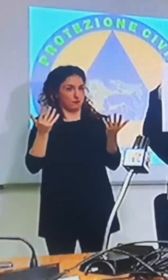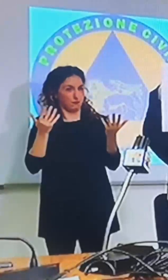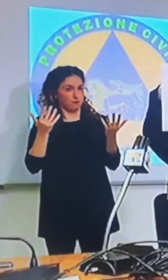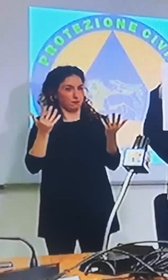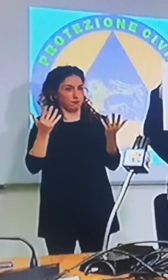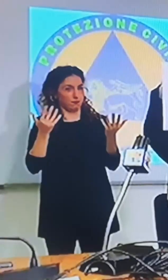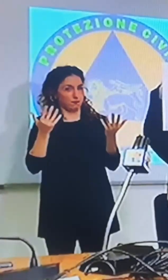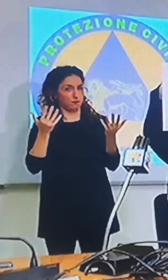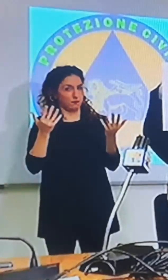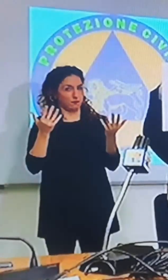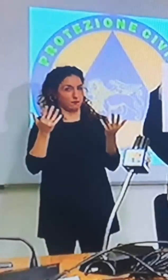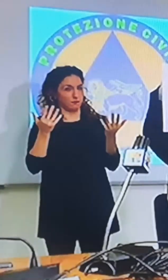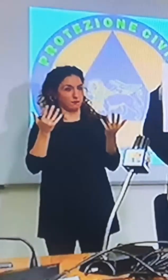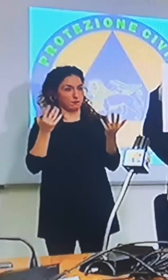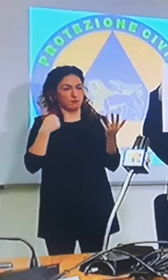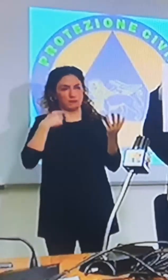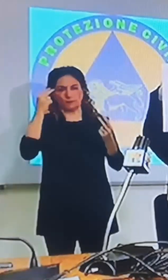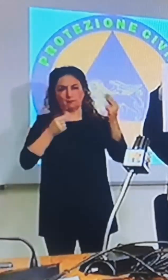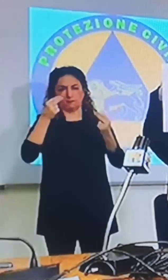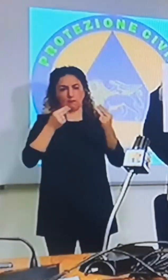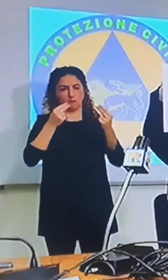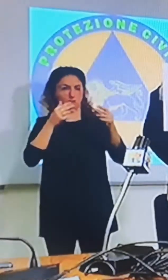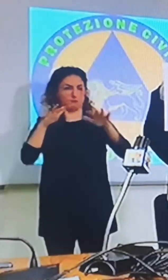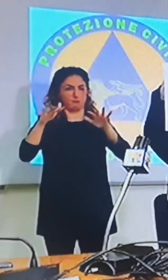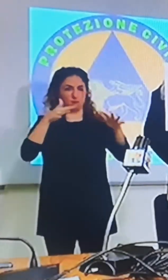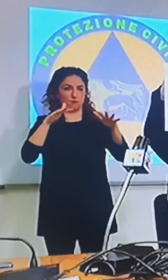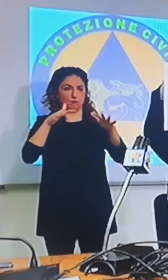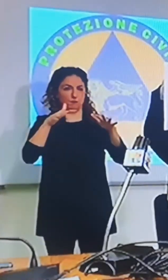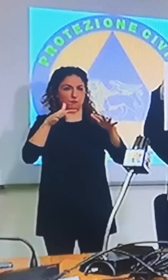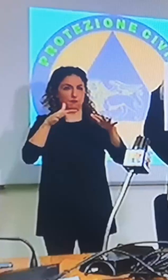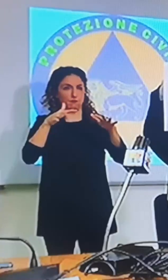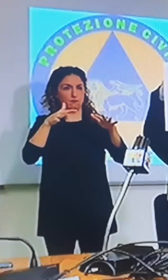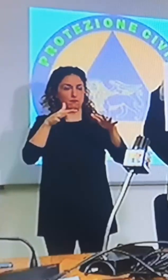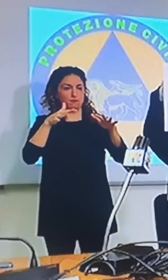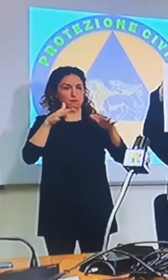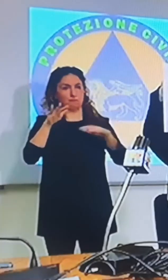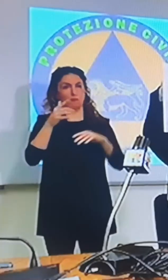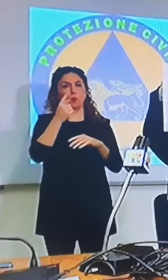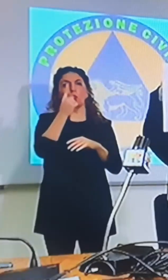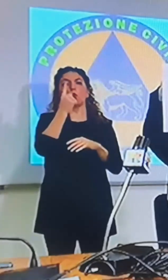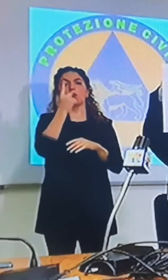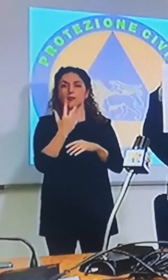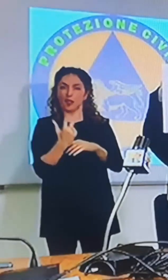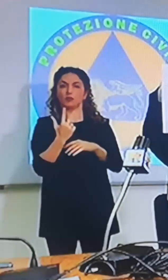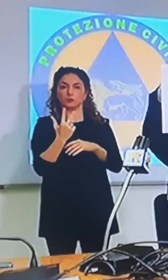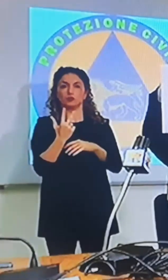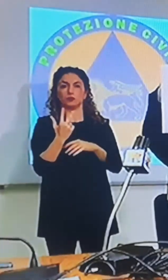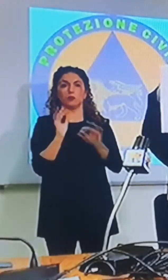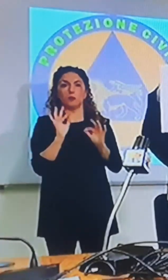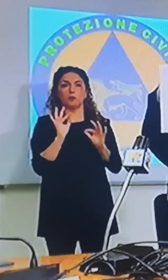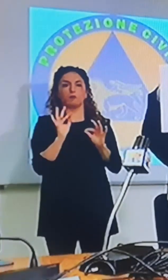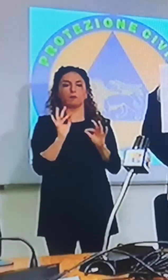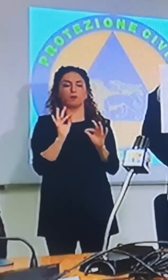lascio io, faccio un conto alla grande, spannometrico, quindi un terzo